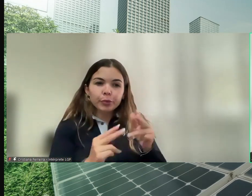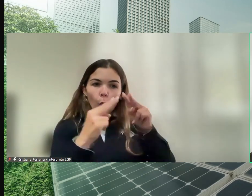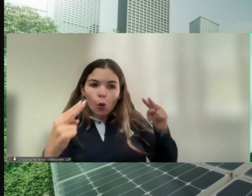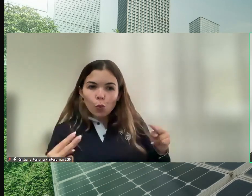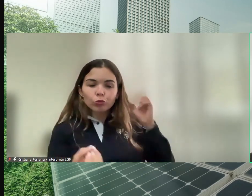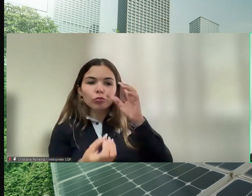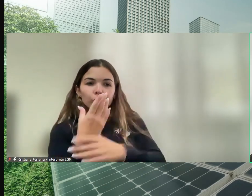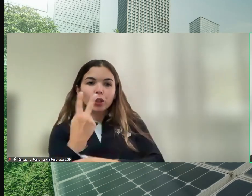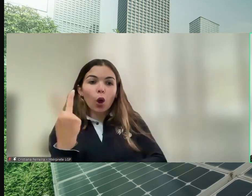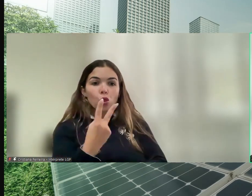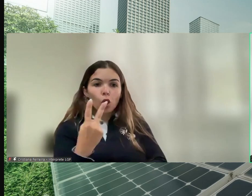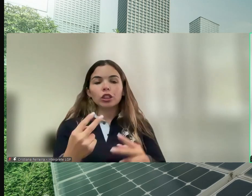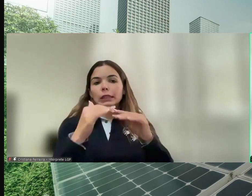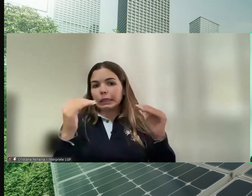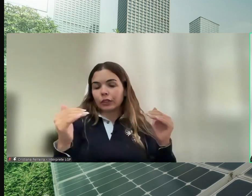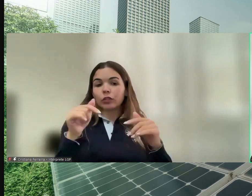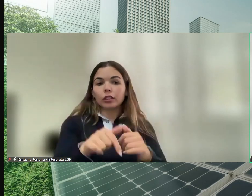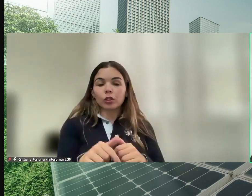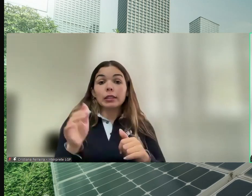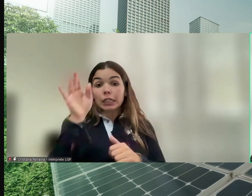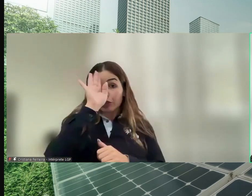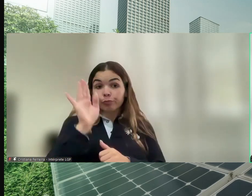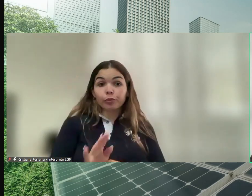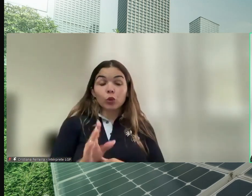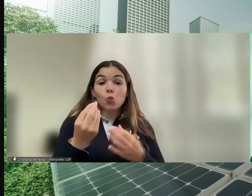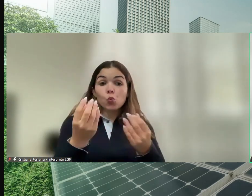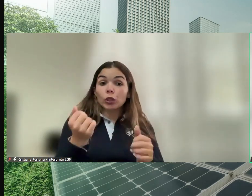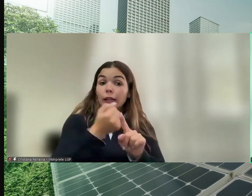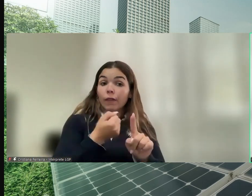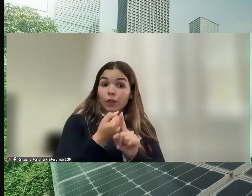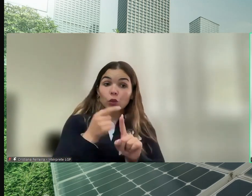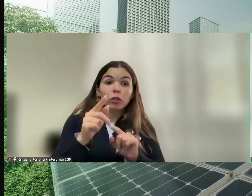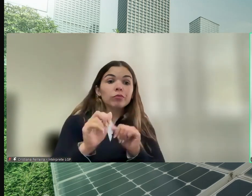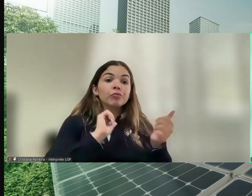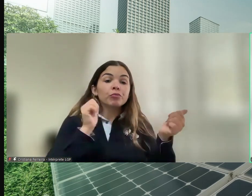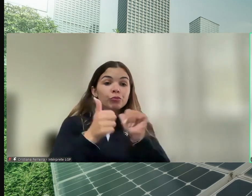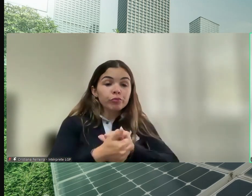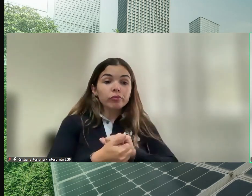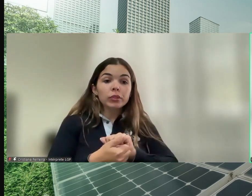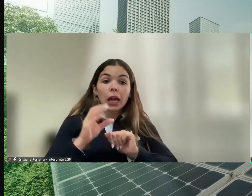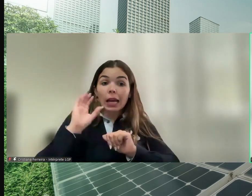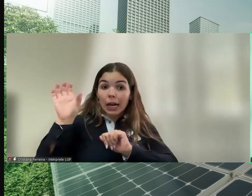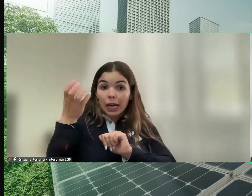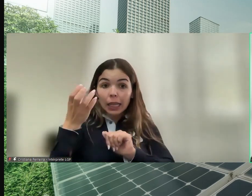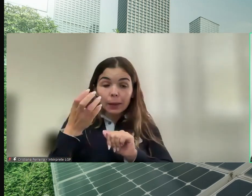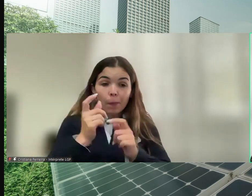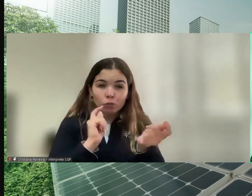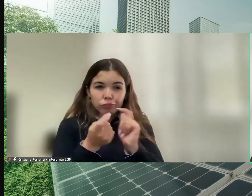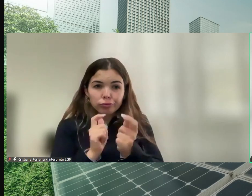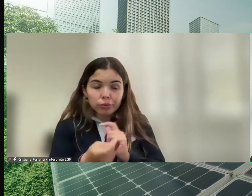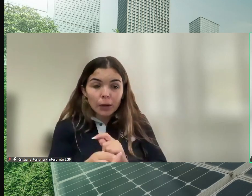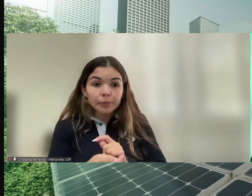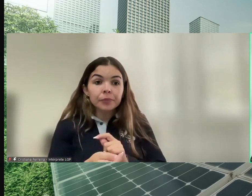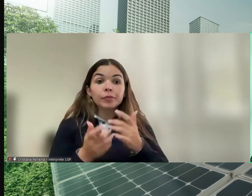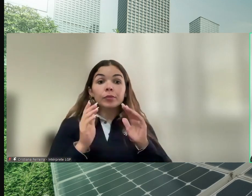entre estes dois níveis? Sabemos que muitos destes desafios, como a adaptação às alterações climáticas, têm que ser liderados